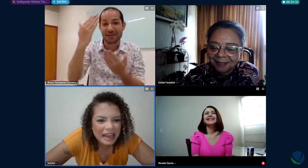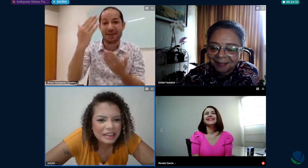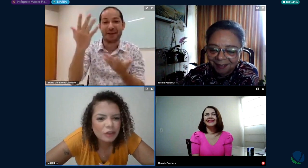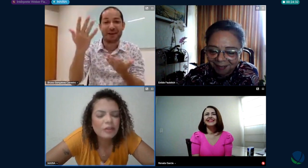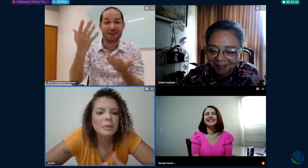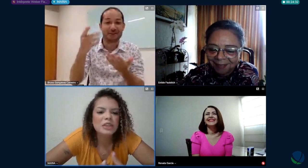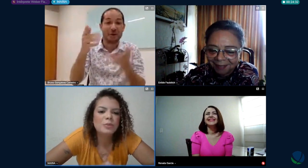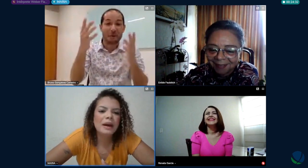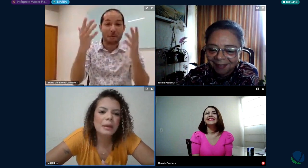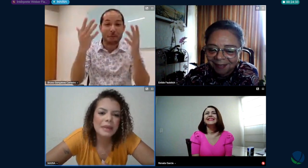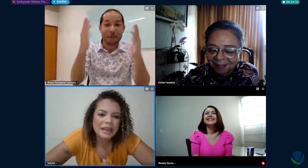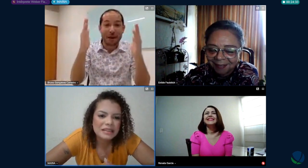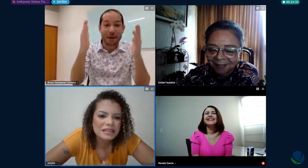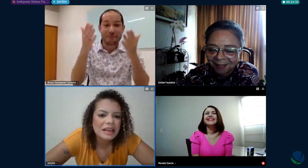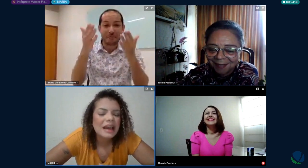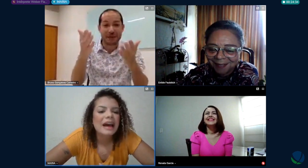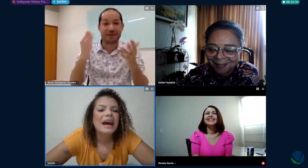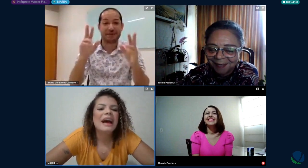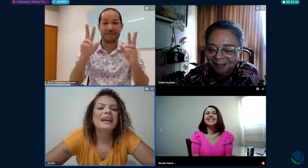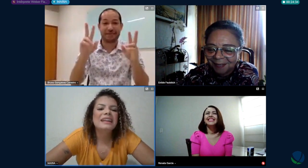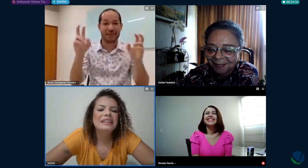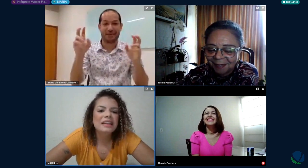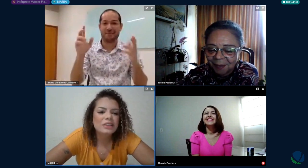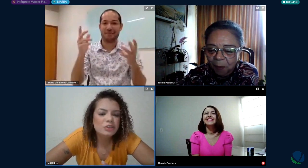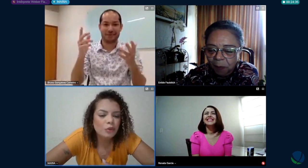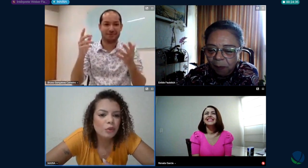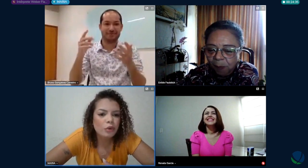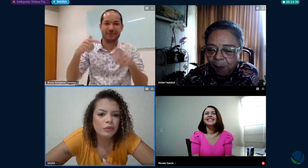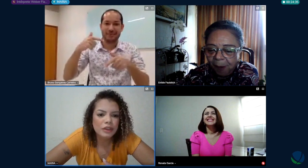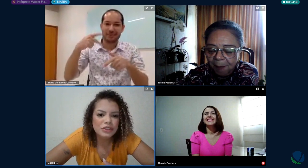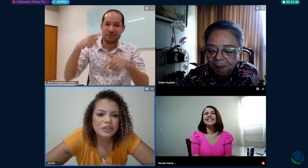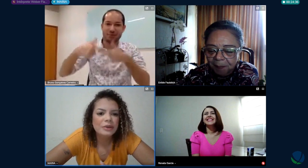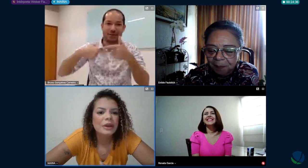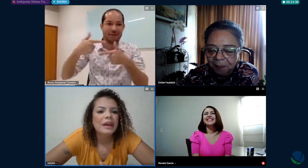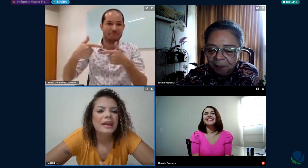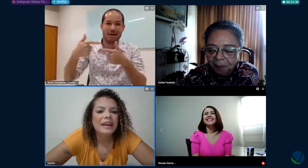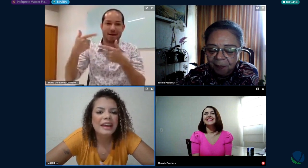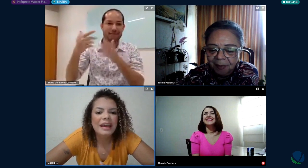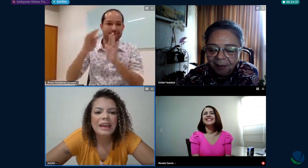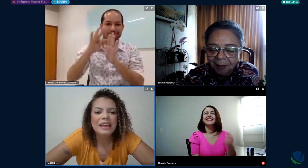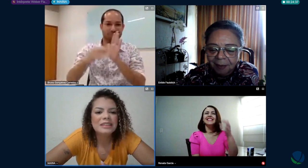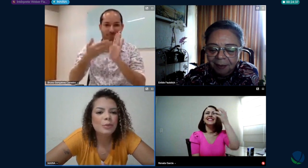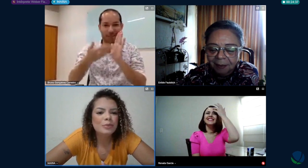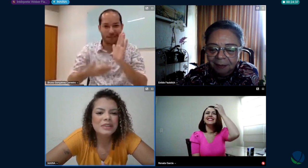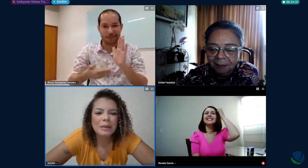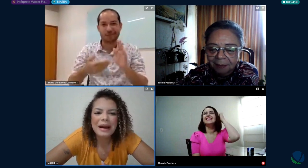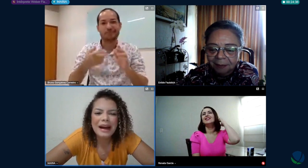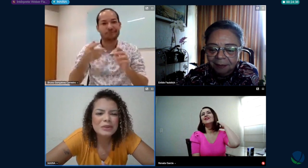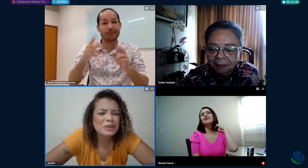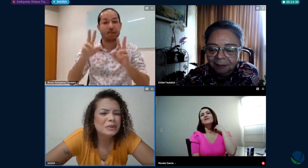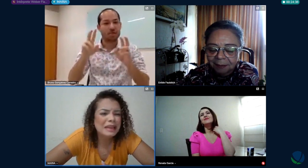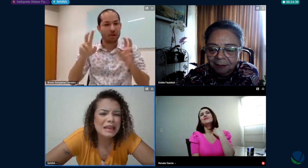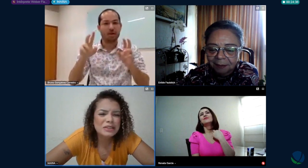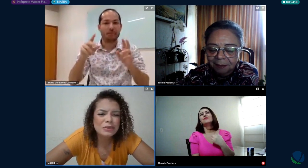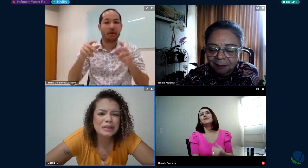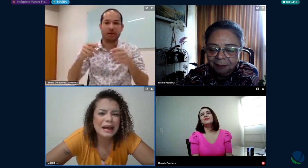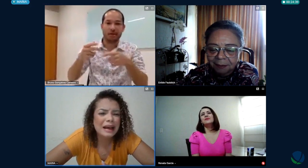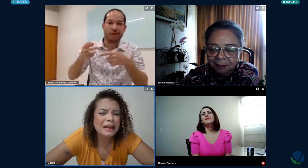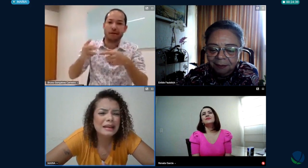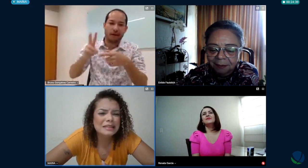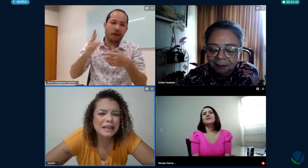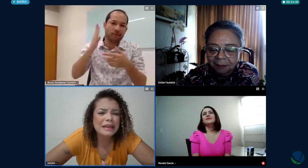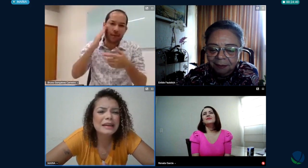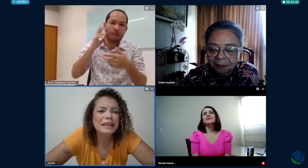Muitíssimo obrigada, novamente parabéns, agradeço o convite. Seu trabalho, seu